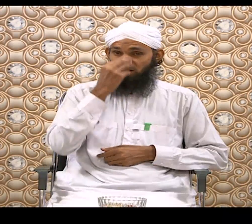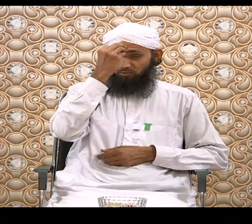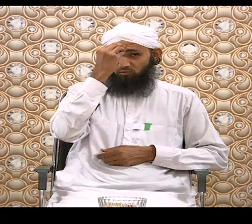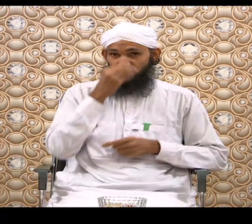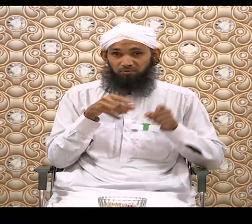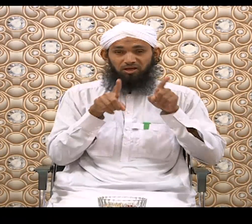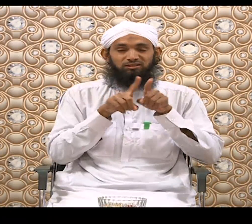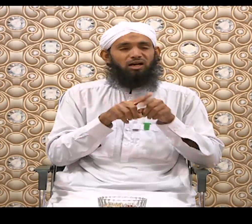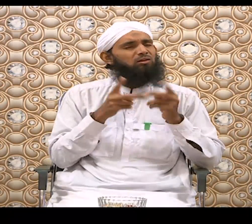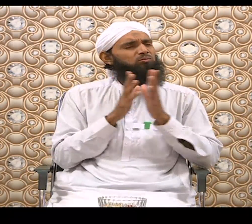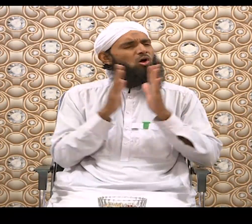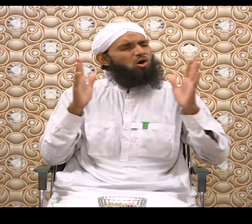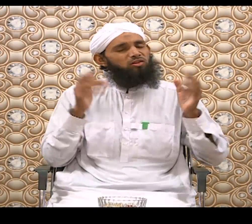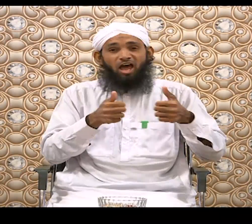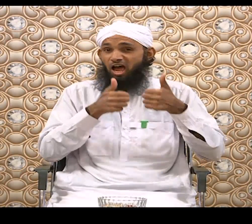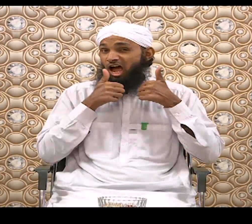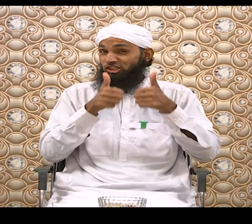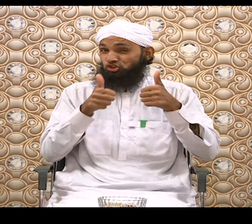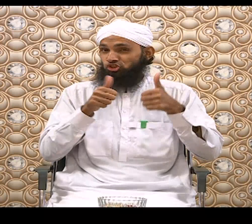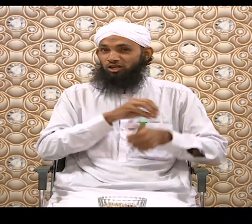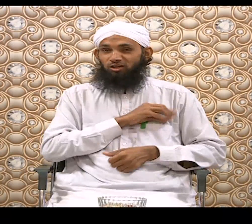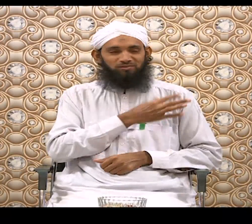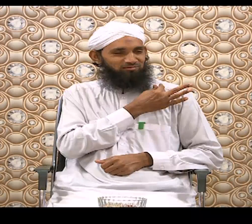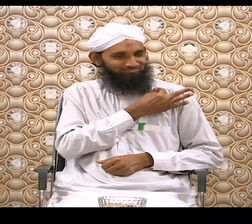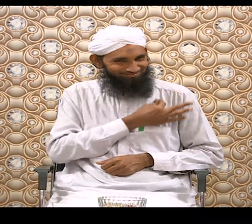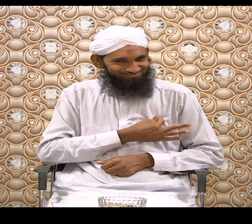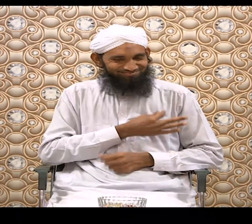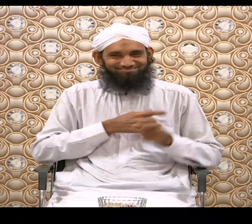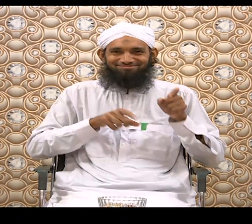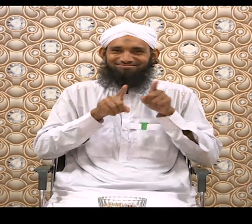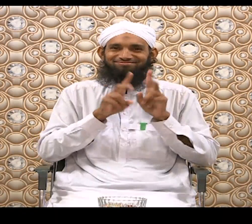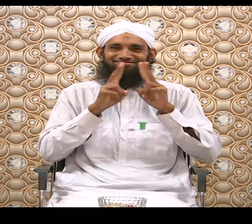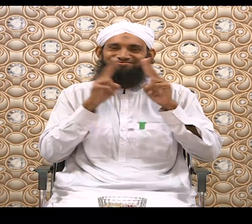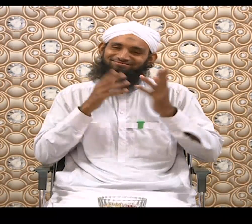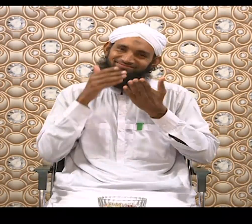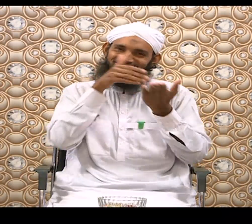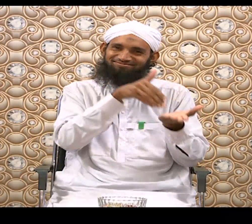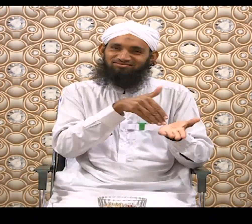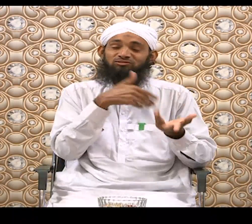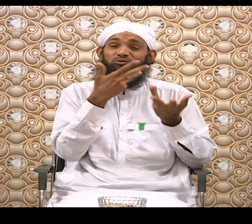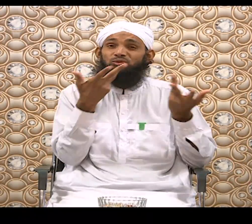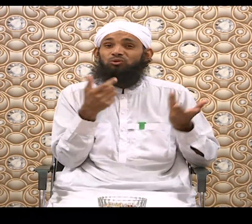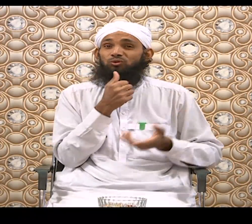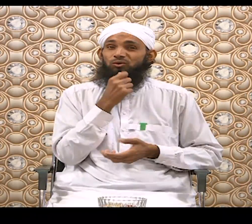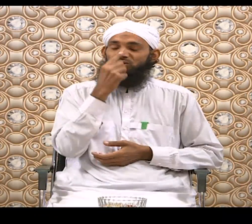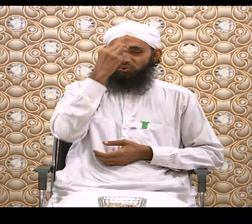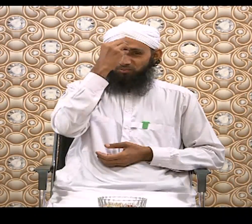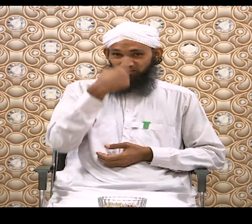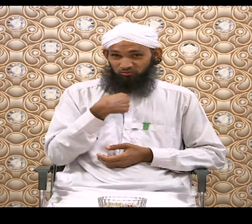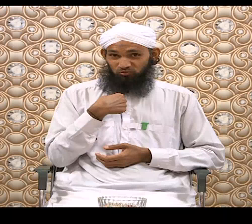کے ساتھ انتہائی اچھے طریقے سے نیک سلوک کرو کیونکہ جس طرح والدین کا تم پر احسان